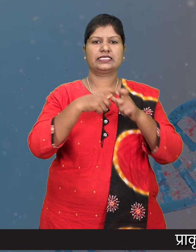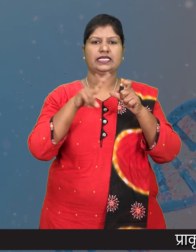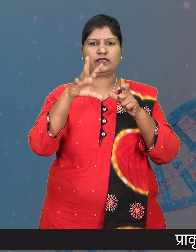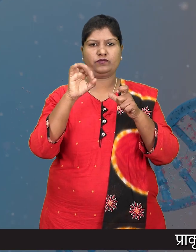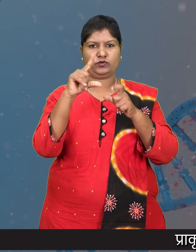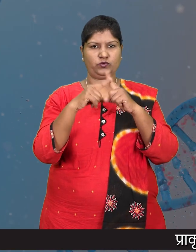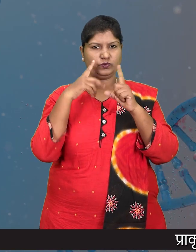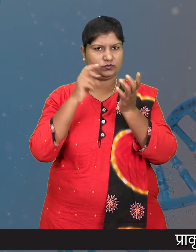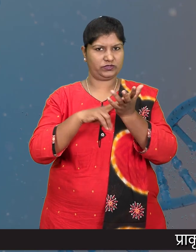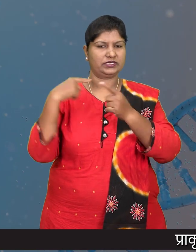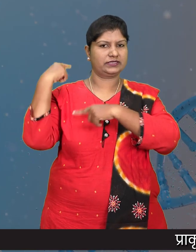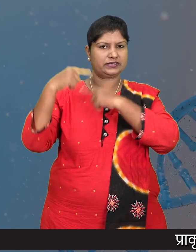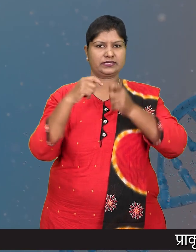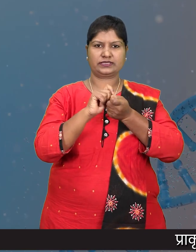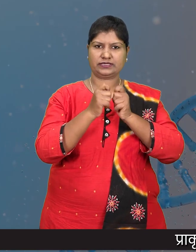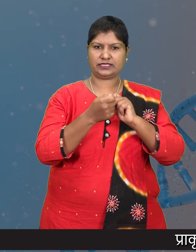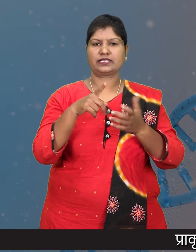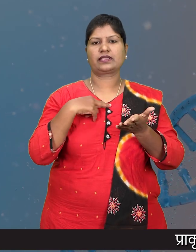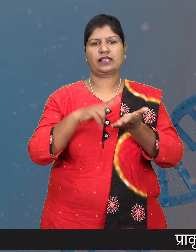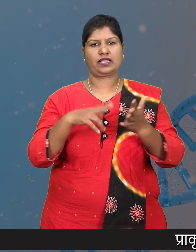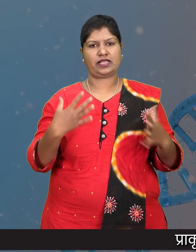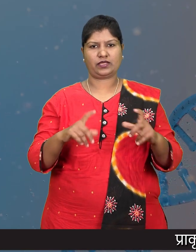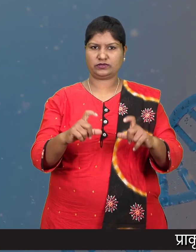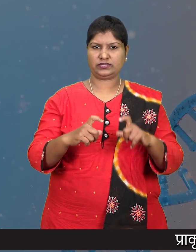प्राकृतिक चयन संचालन बल है।